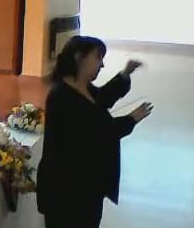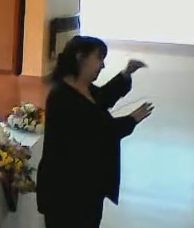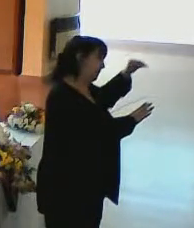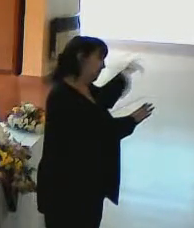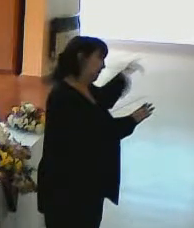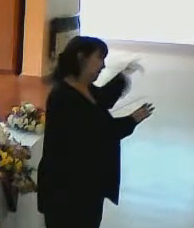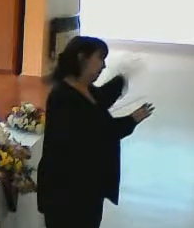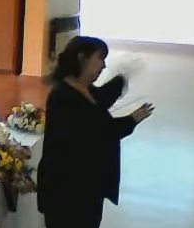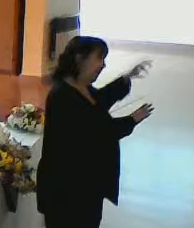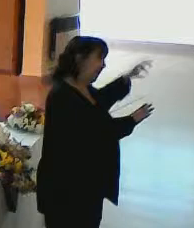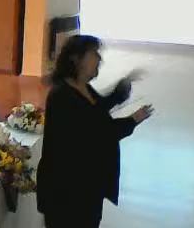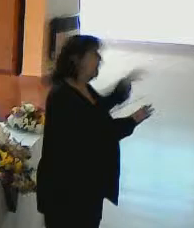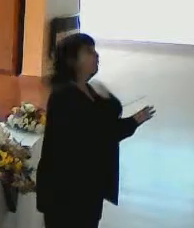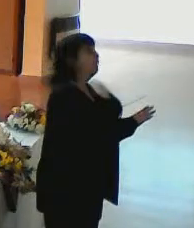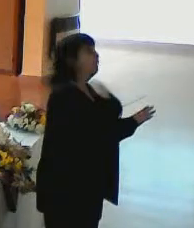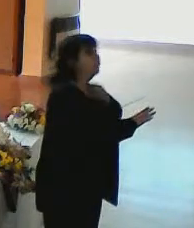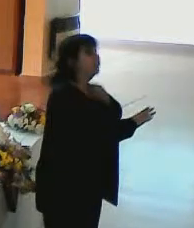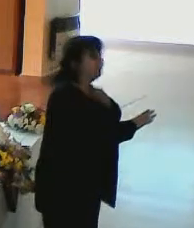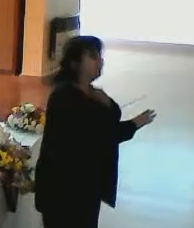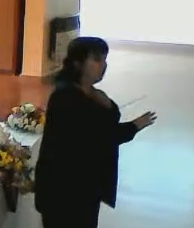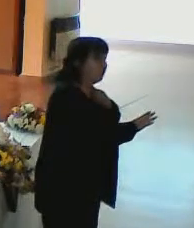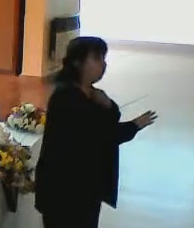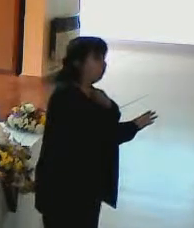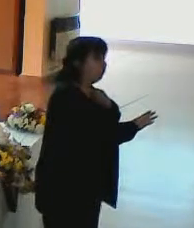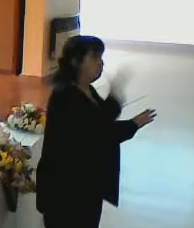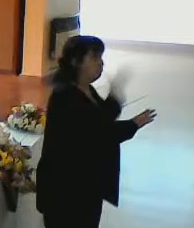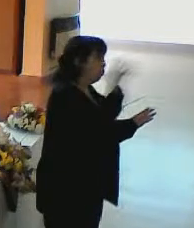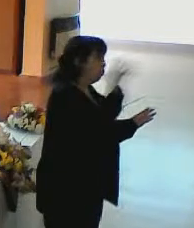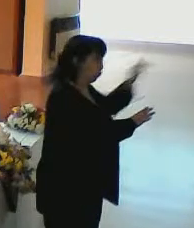Encontramos muchísimo hipotiroidismo, muchísimo.